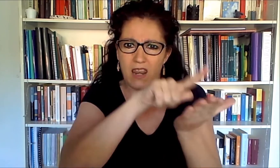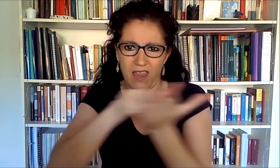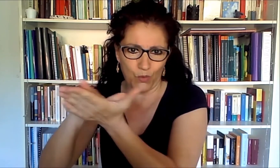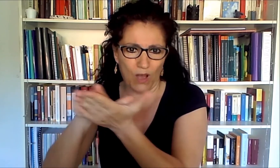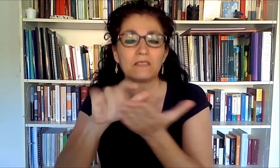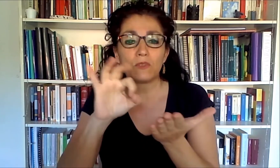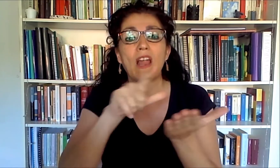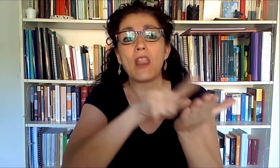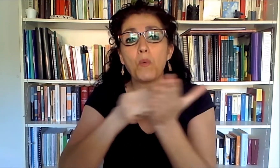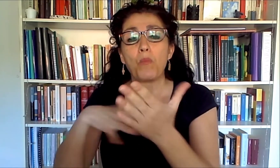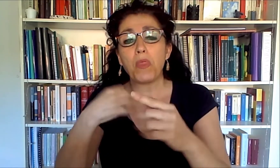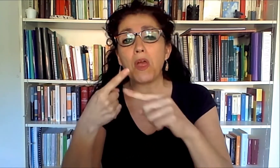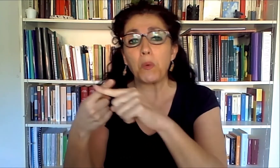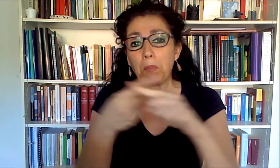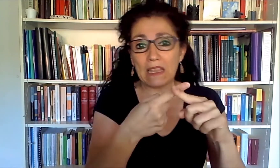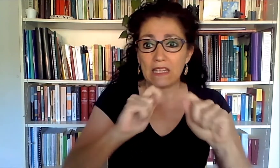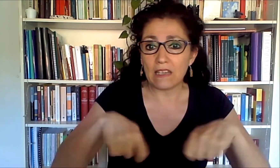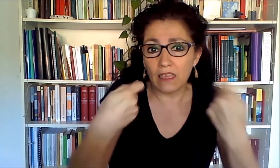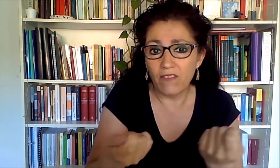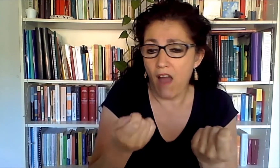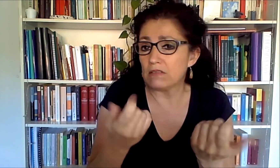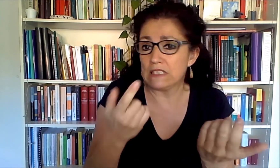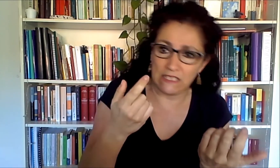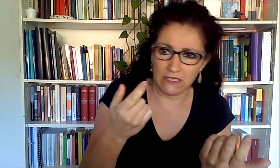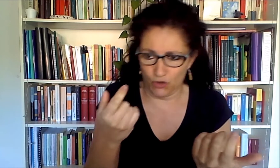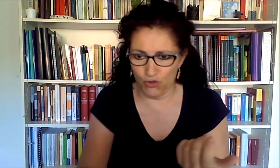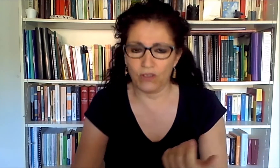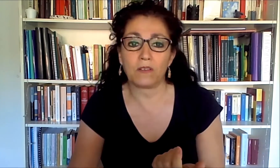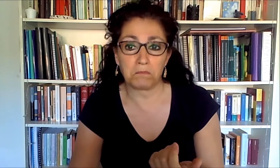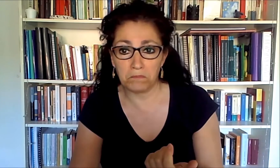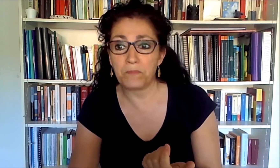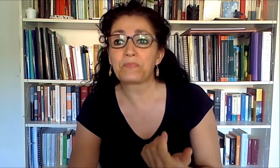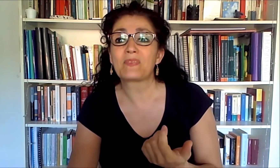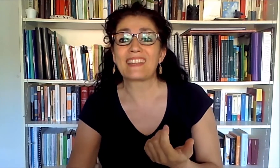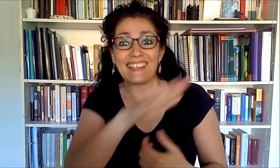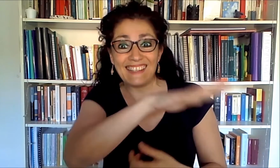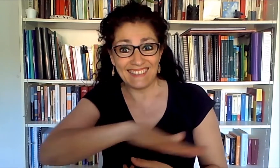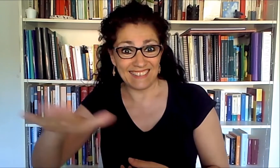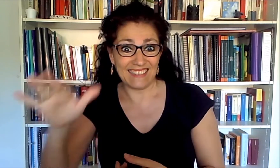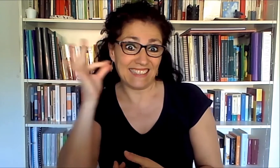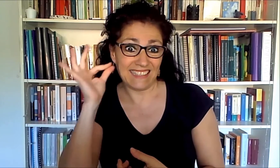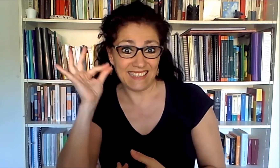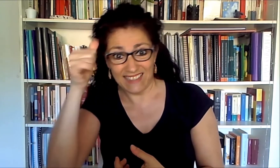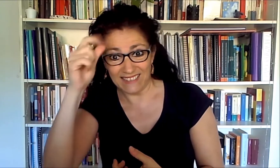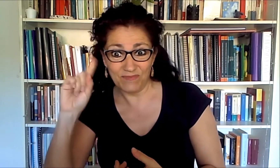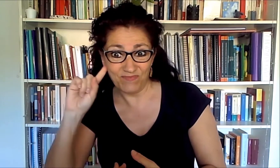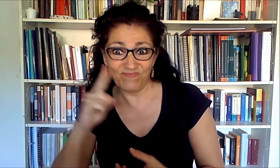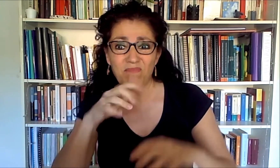Dado que la mayoría de los niños y niñas sordos nacen en familias oyentes con las que no comparten la lengua de signos,